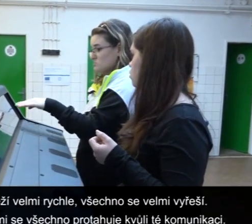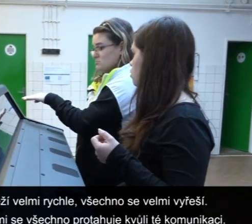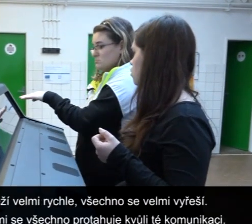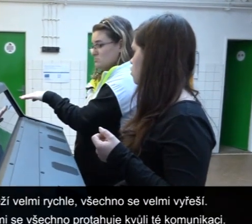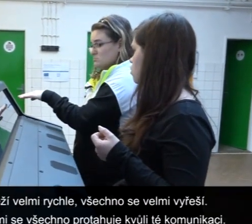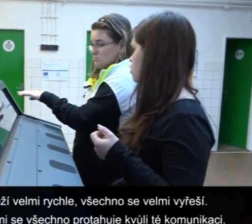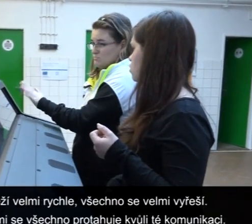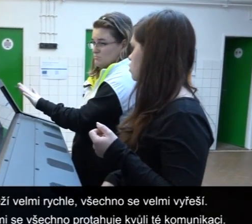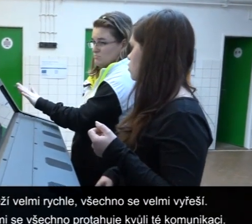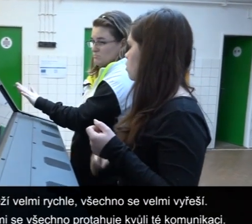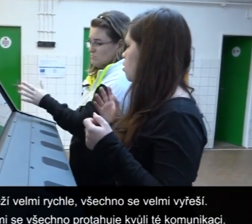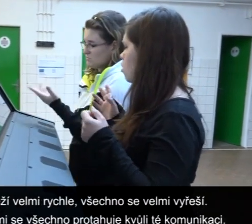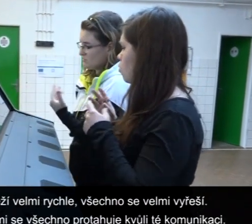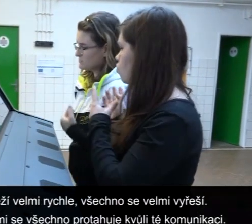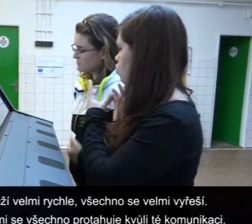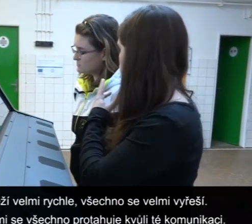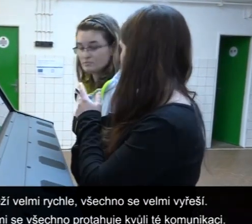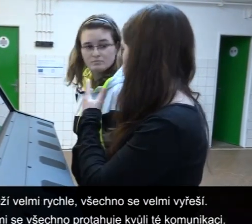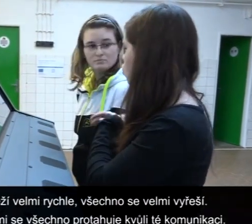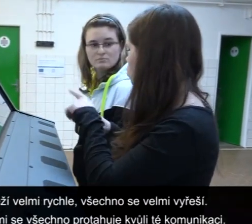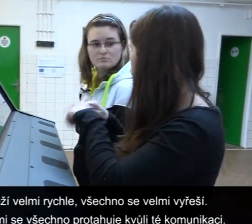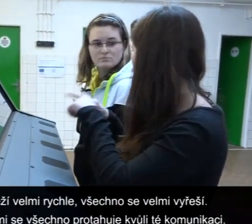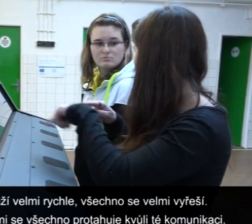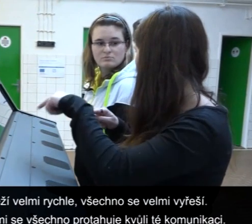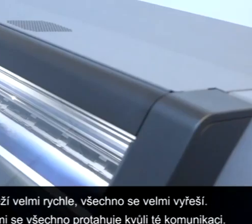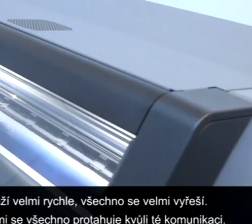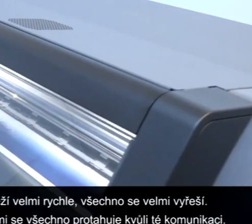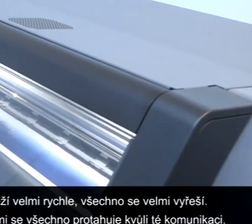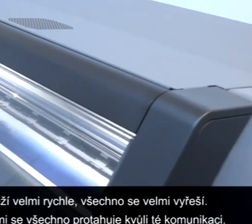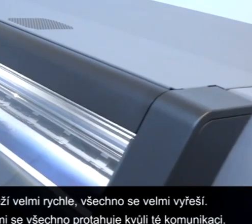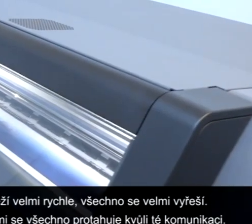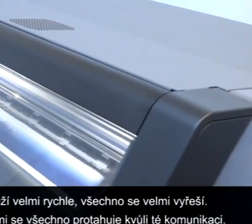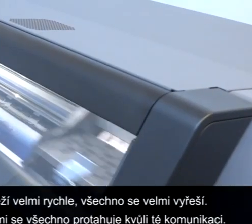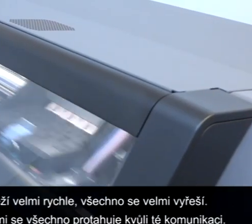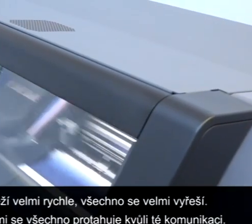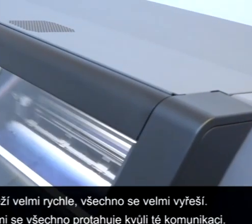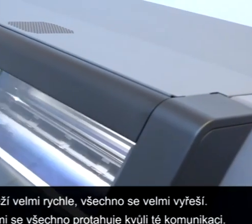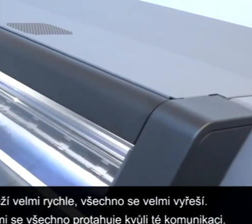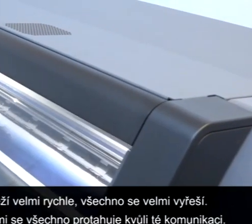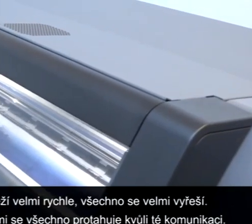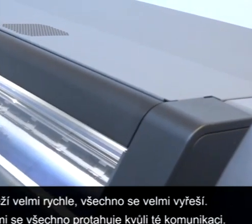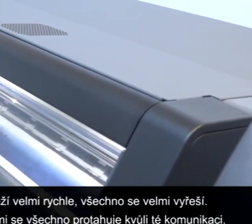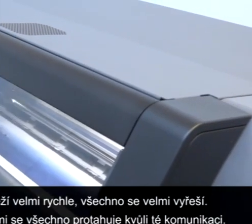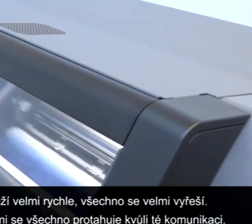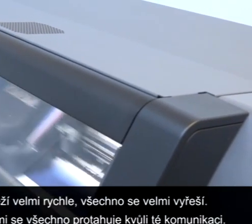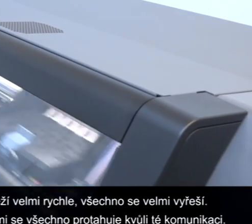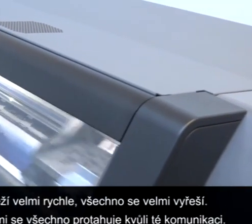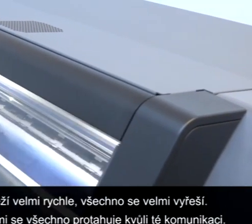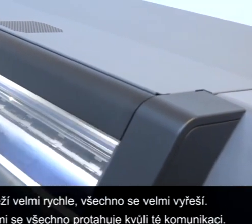práce i potom běží velmi rychle. Jo, všechno se rychle vyřeší. Když to s těmi slyšícími, to může být obtížnější a všechno se to vlastně protahuje kvůli